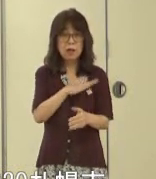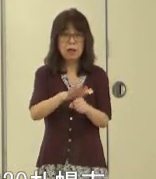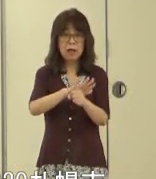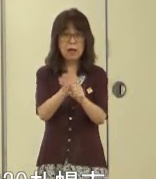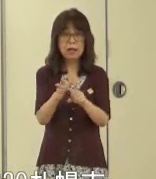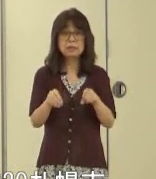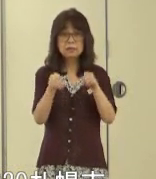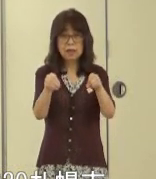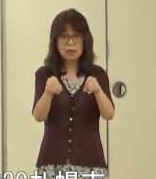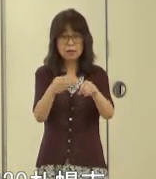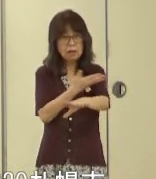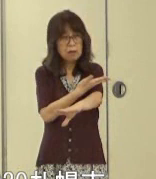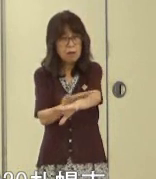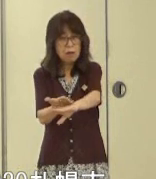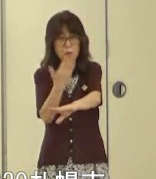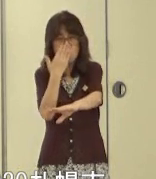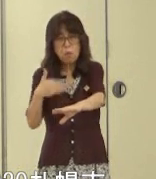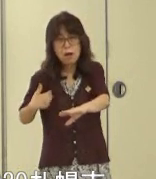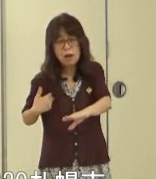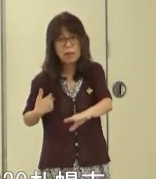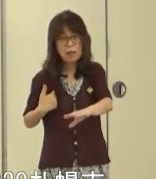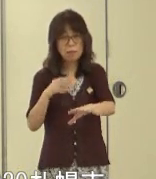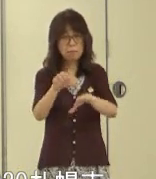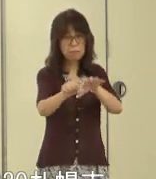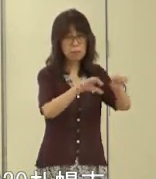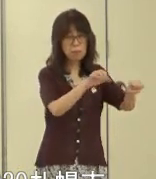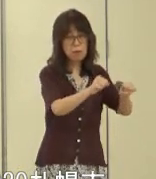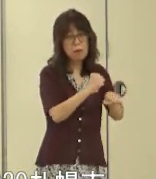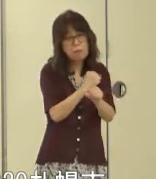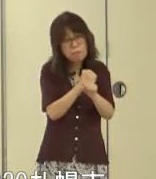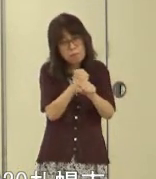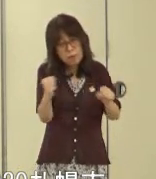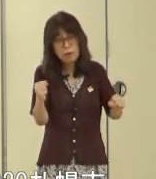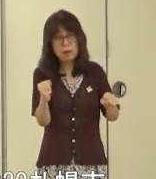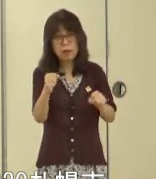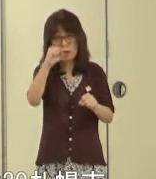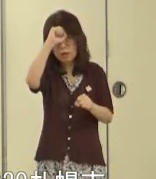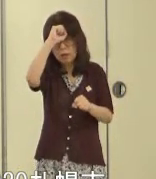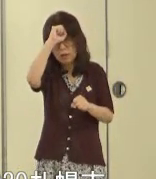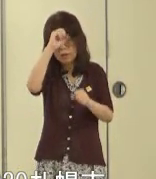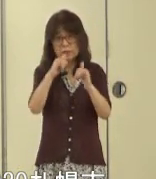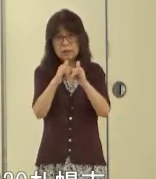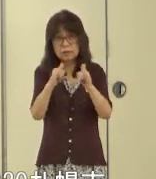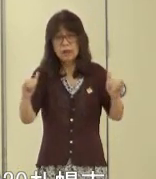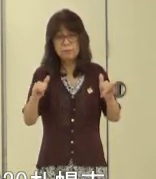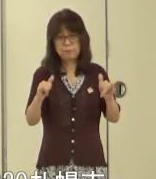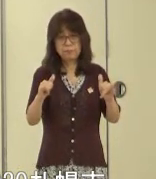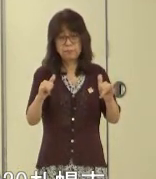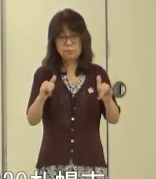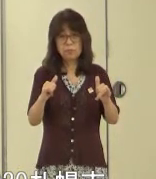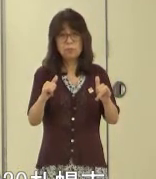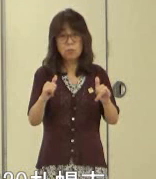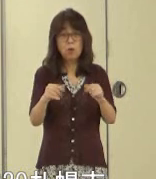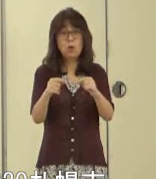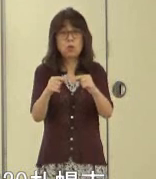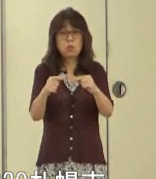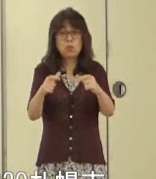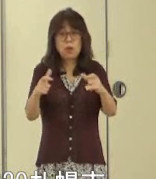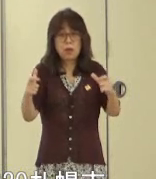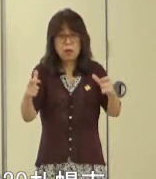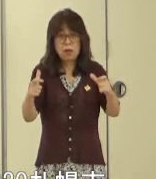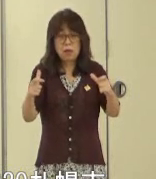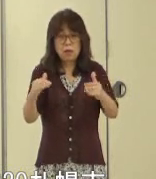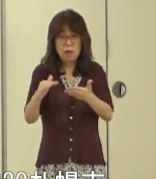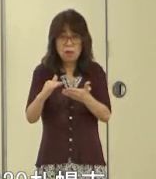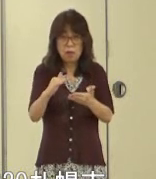路のわからない、リンクを追えない方の感染者ということも増えてきております。そ